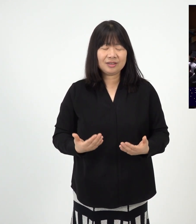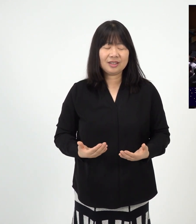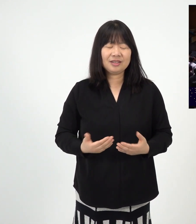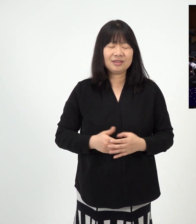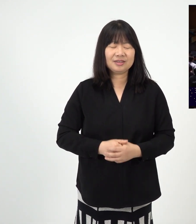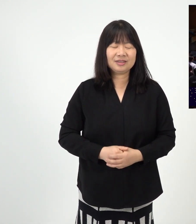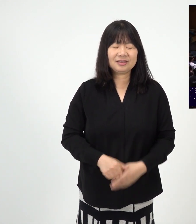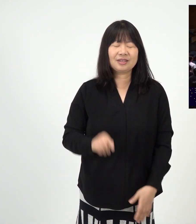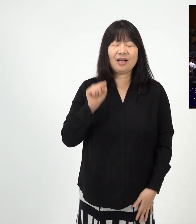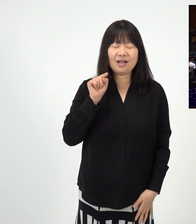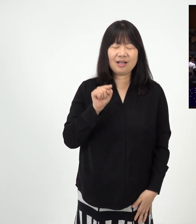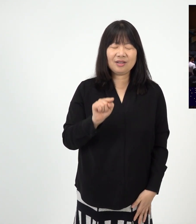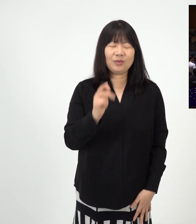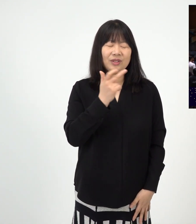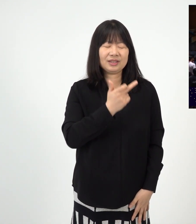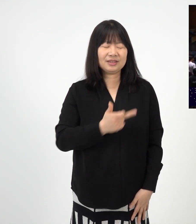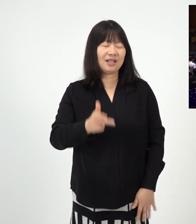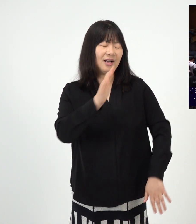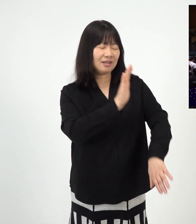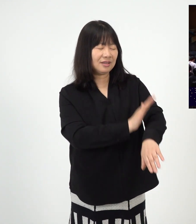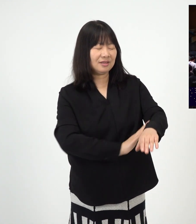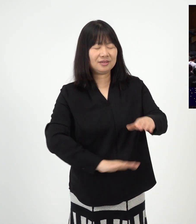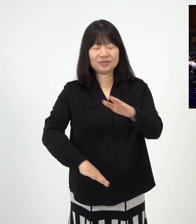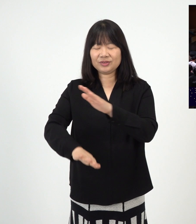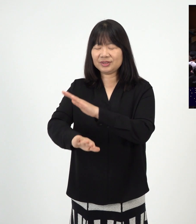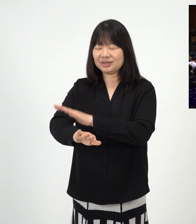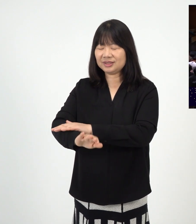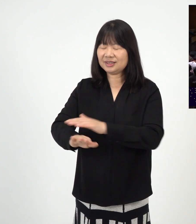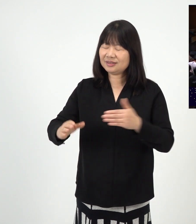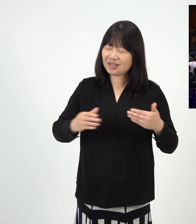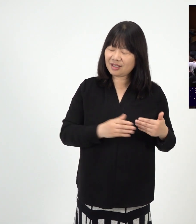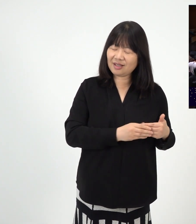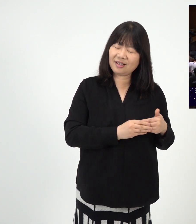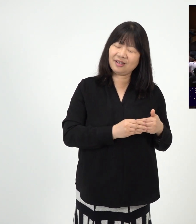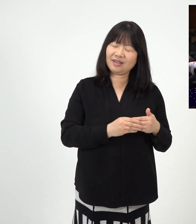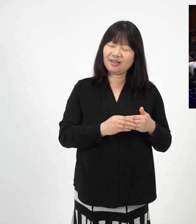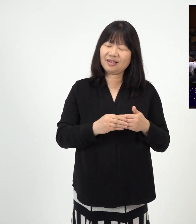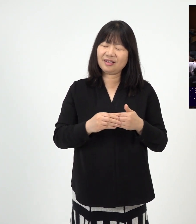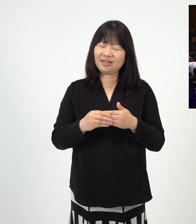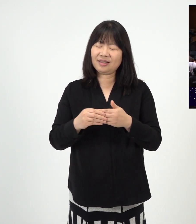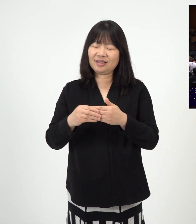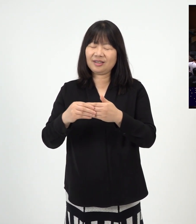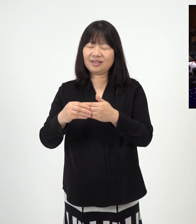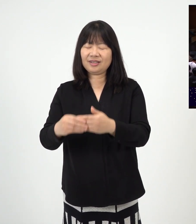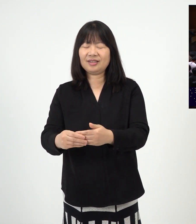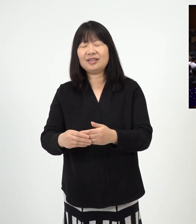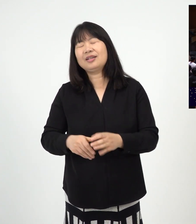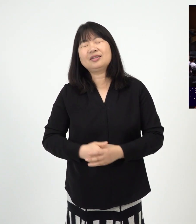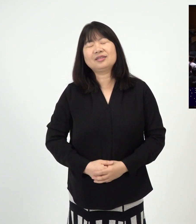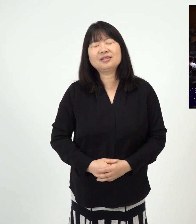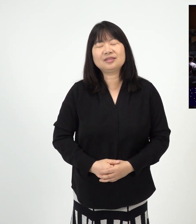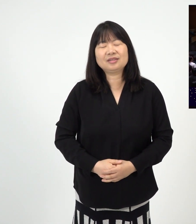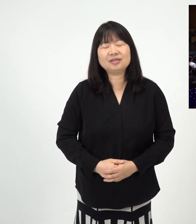그 크신 팔로 날 드시네